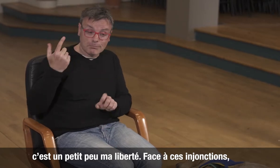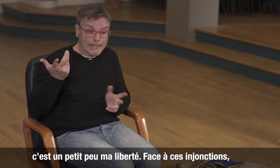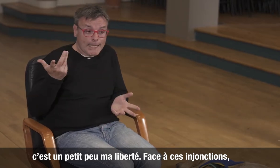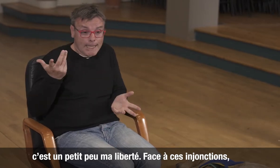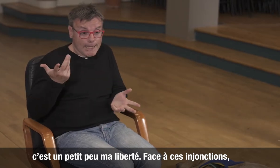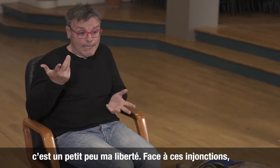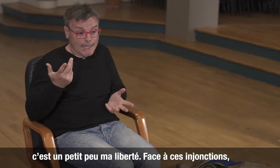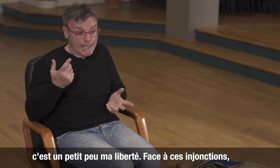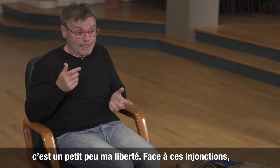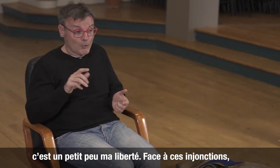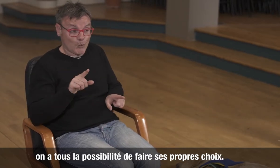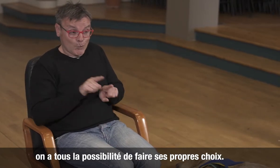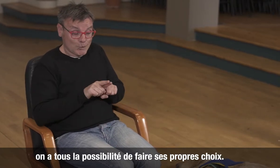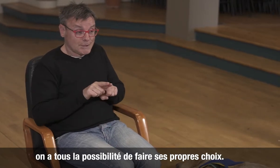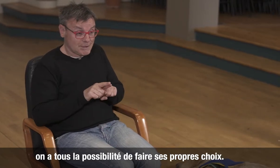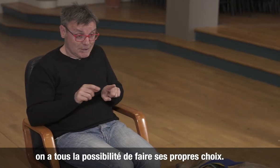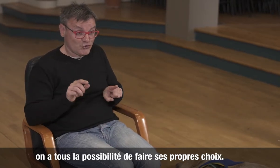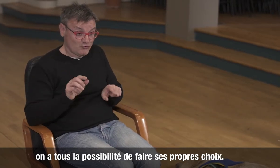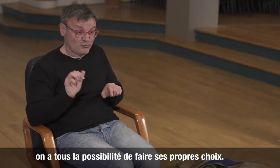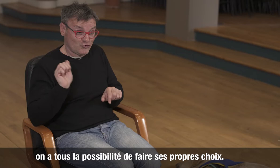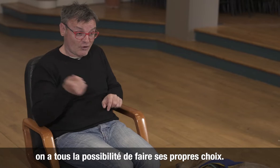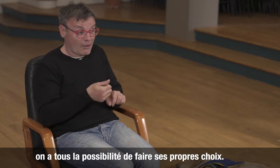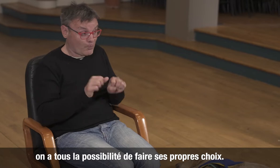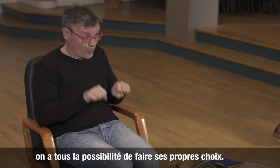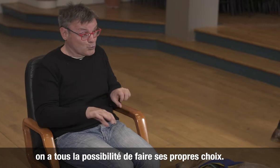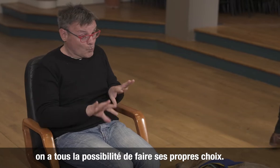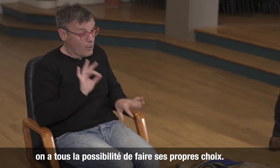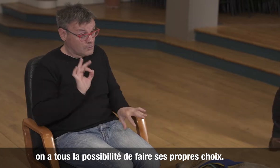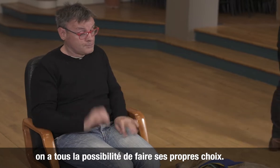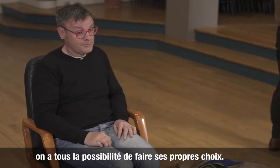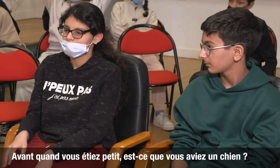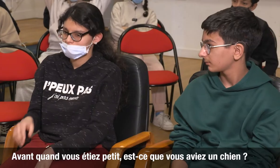Et face à ces injonctions, on a tous la possibilité de faire ses propres choix.